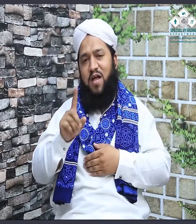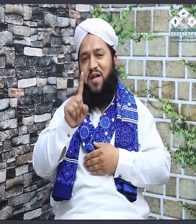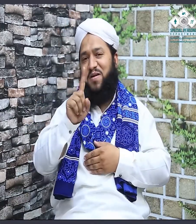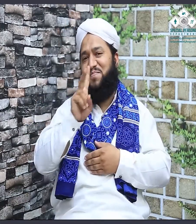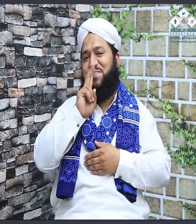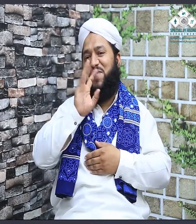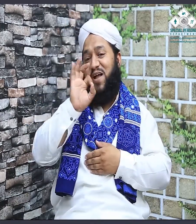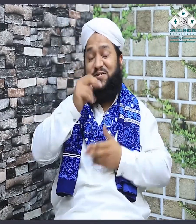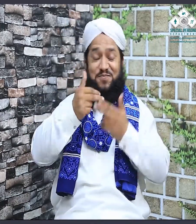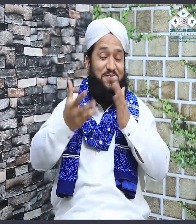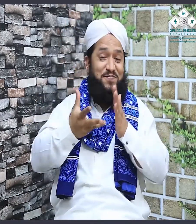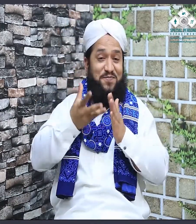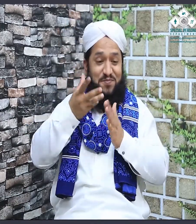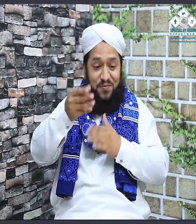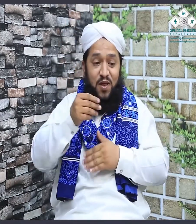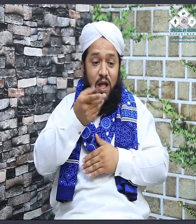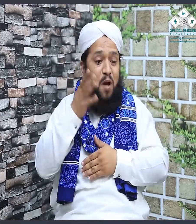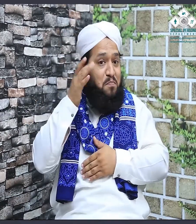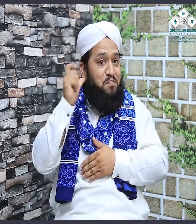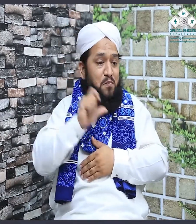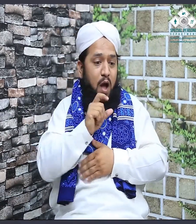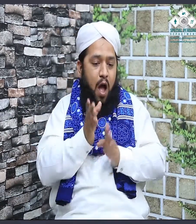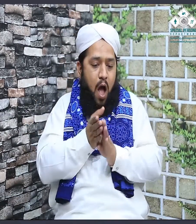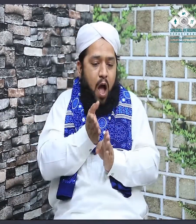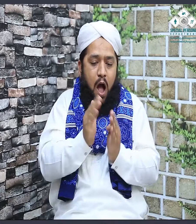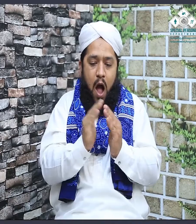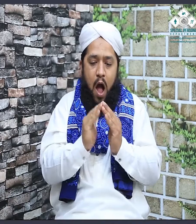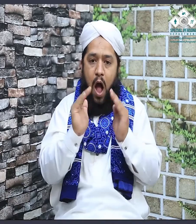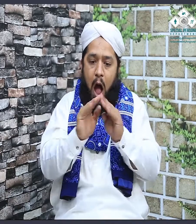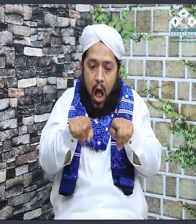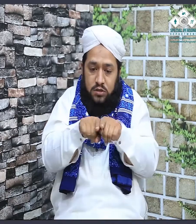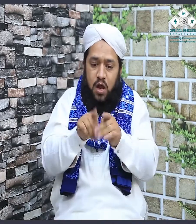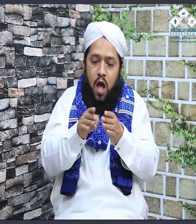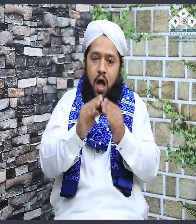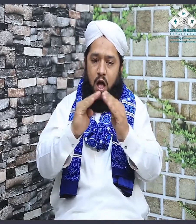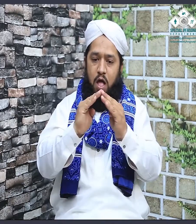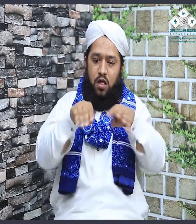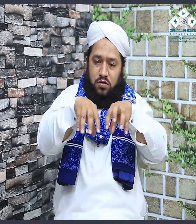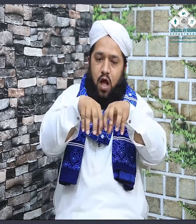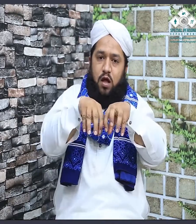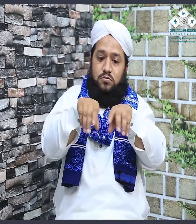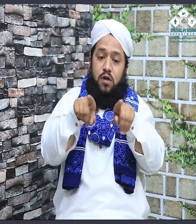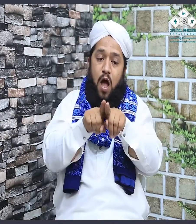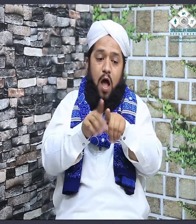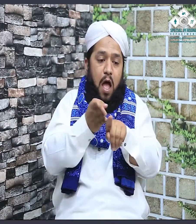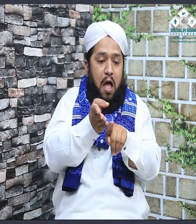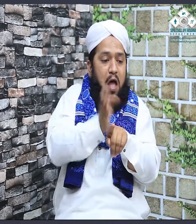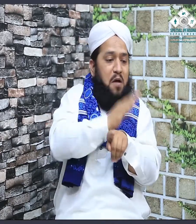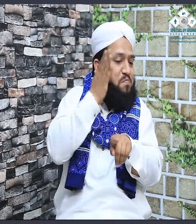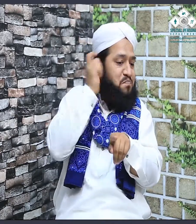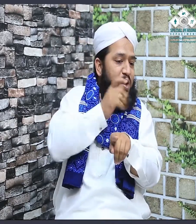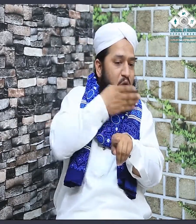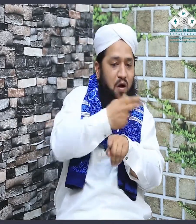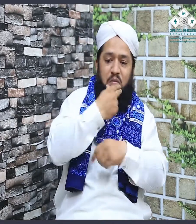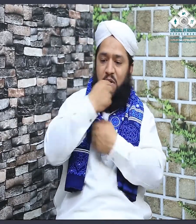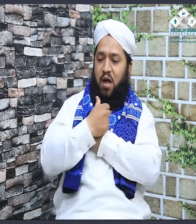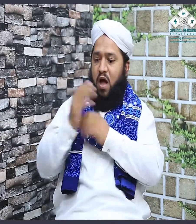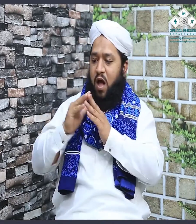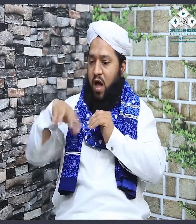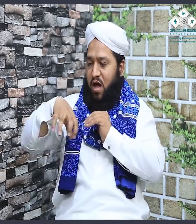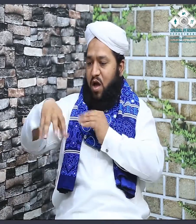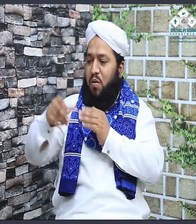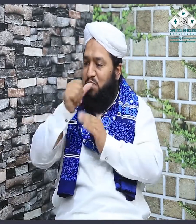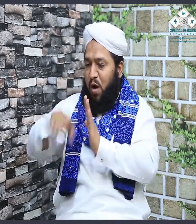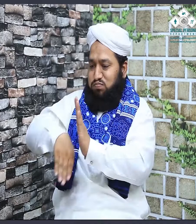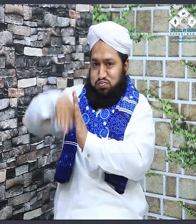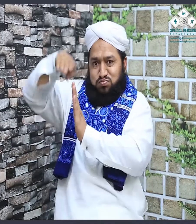کی بات یہ تھی ناظرین کہ بنی اسرائیل کے گھروں کے ساتھ تھے. یہ اللہ کی قدرت کا ایک ایسا نظارہ تھا کہ فرعونیوں کے گھروں میں پانی